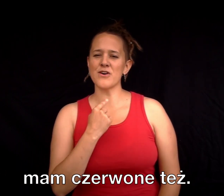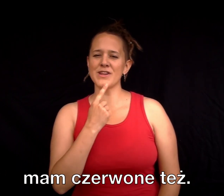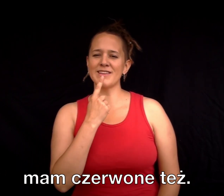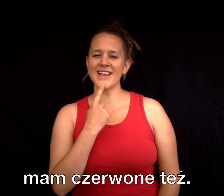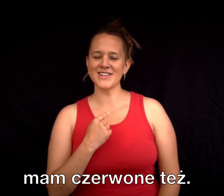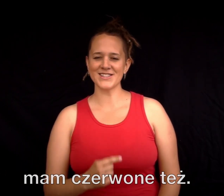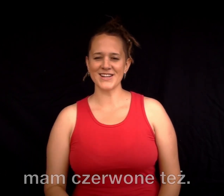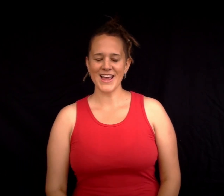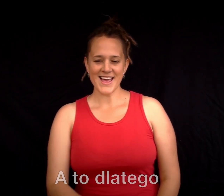czerwone też.